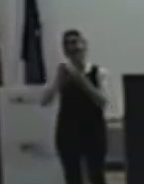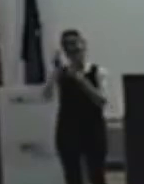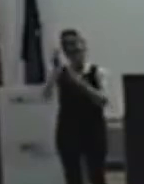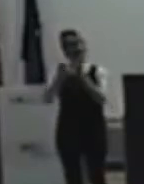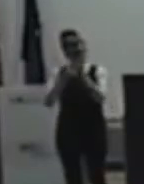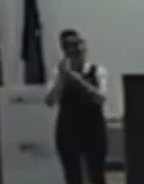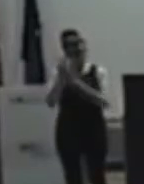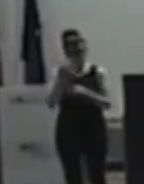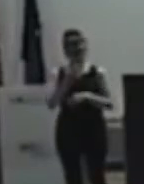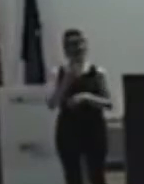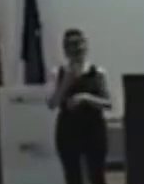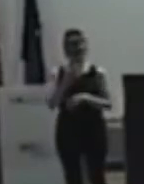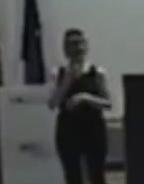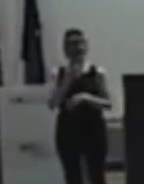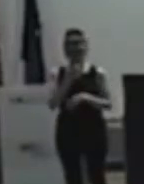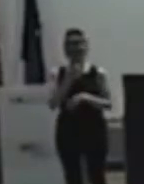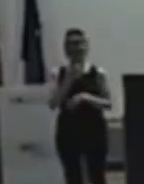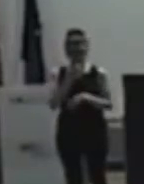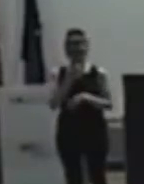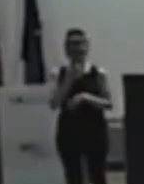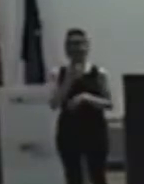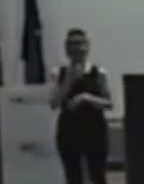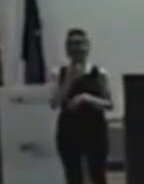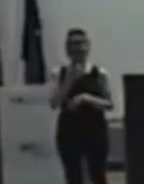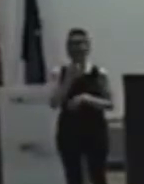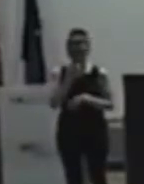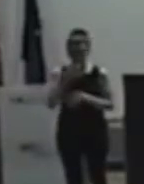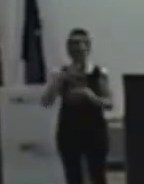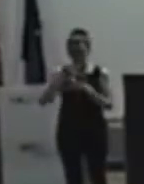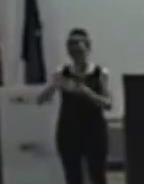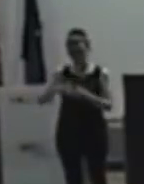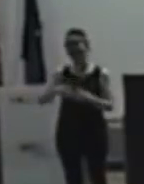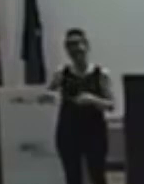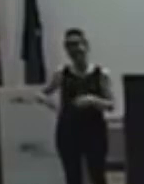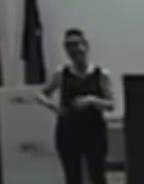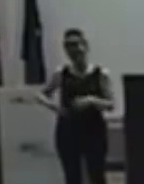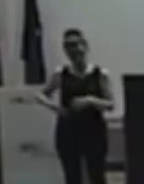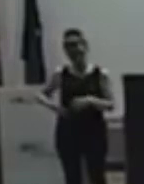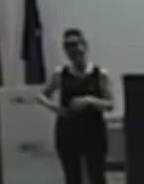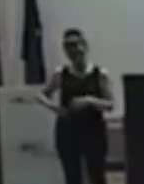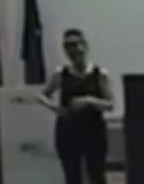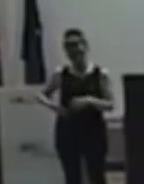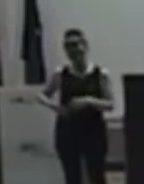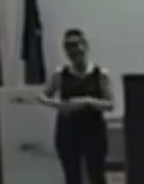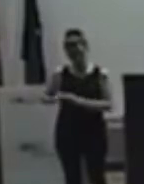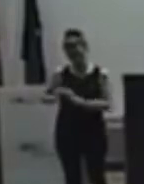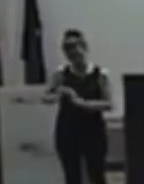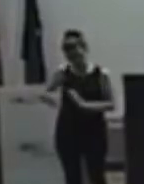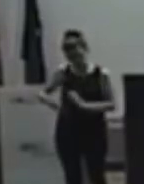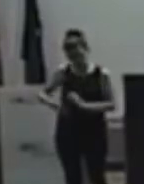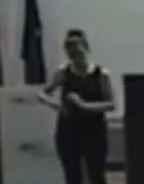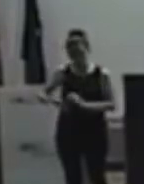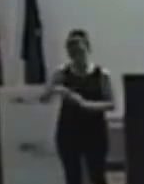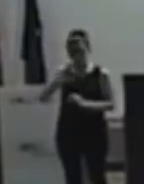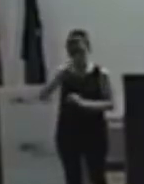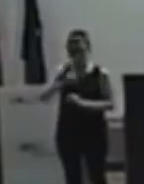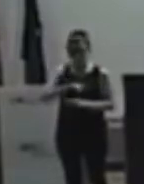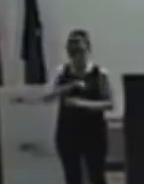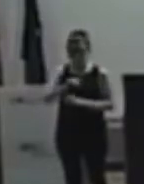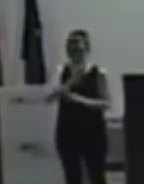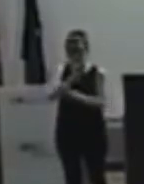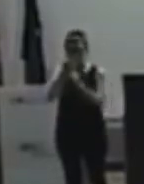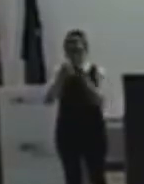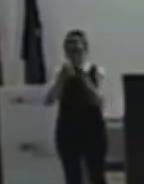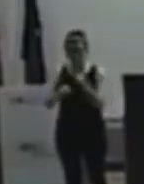decisión de poner un aparato, y lo dejo con interrogante, insisto en que yo soy